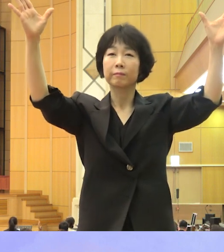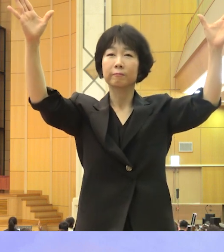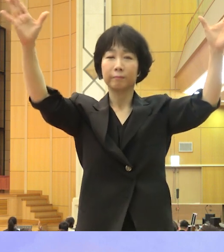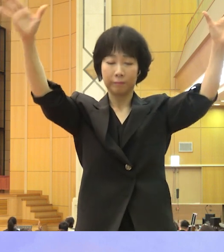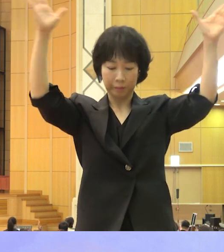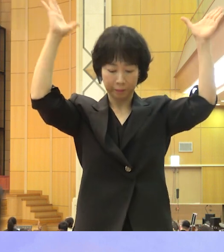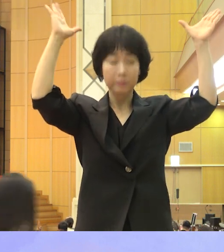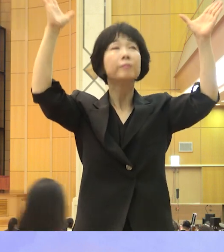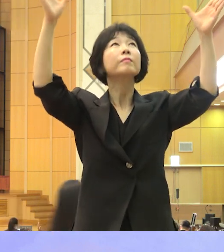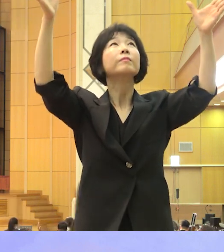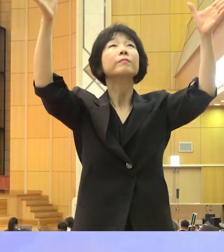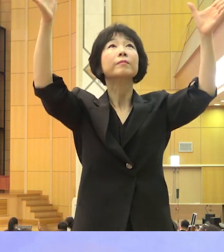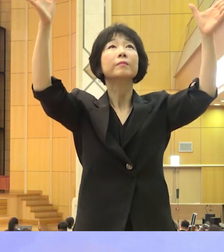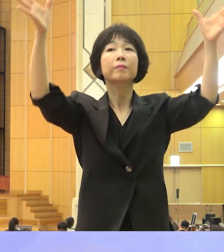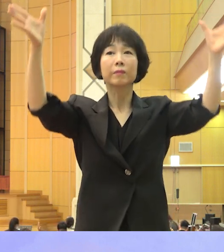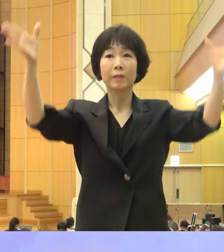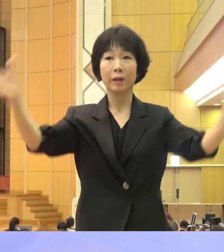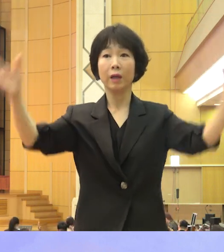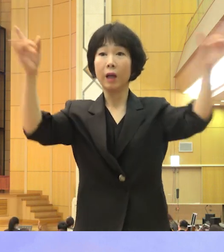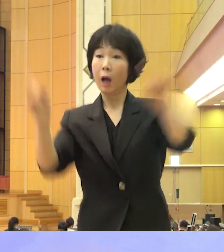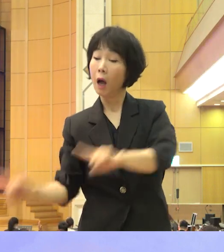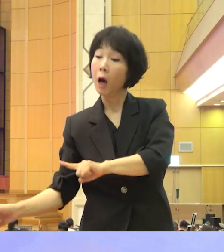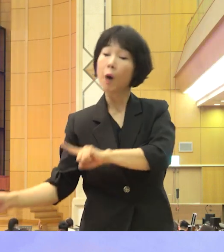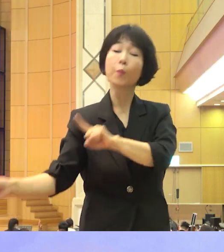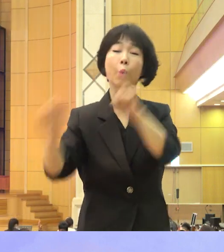부흥의 불길 타오르게 하소서.